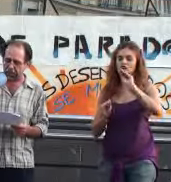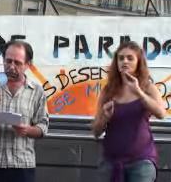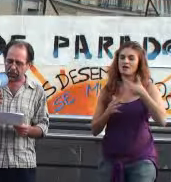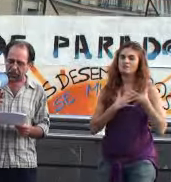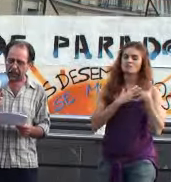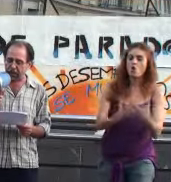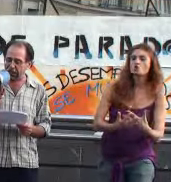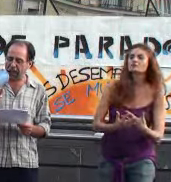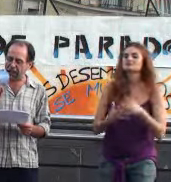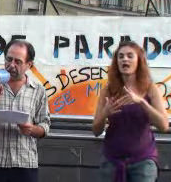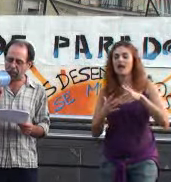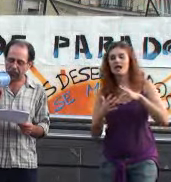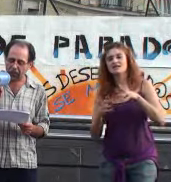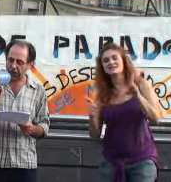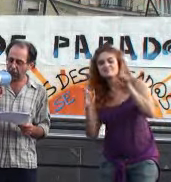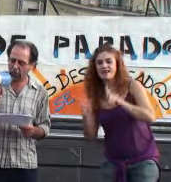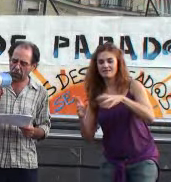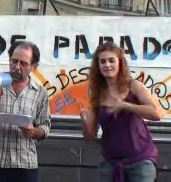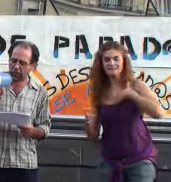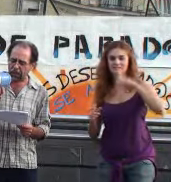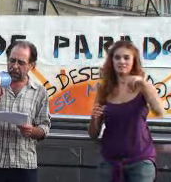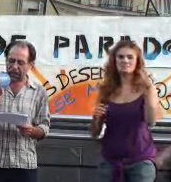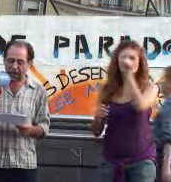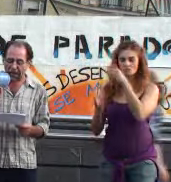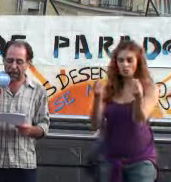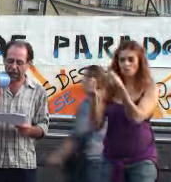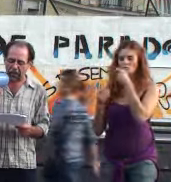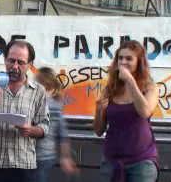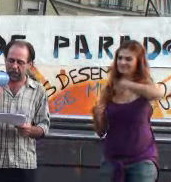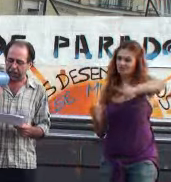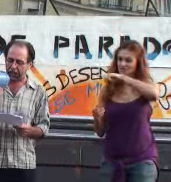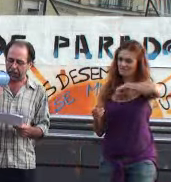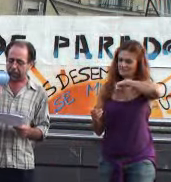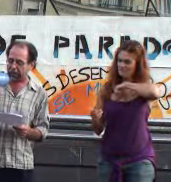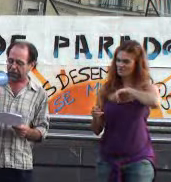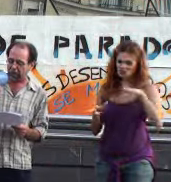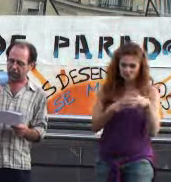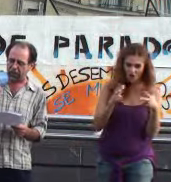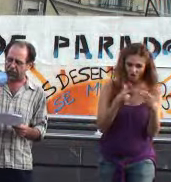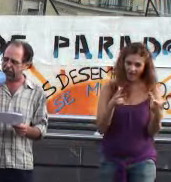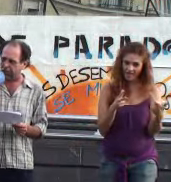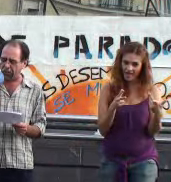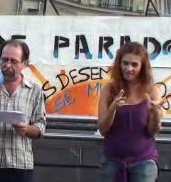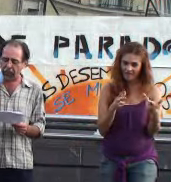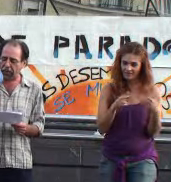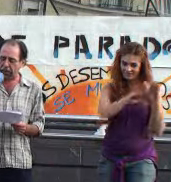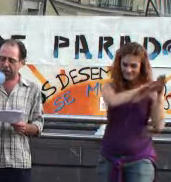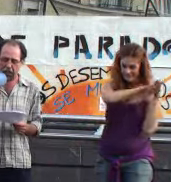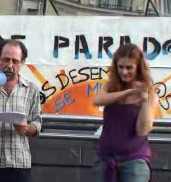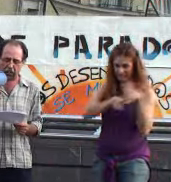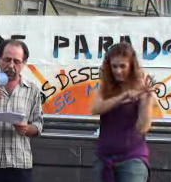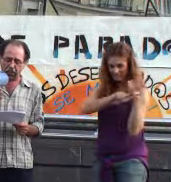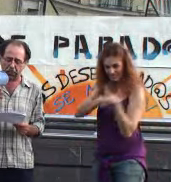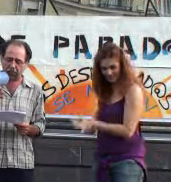indignación de tantas personas que sentimos como la sociedad a la que legítimamente pertenecemos nos da de lado,